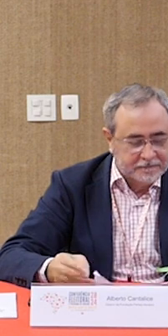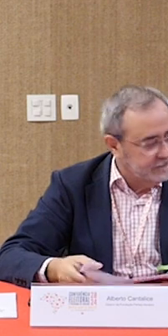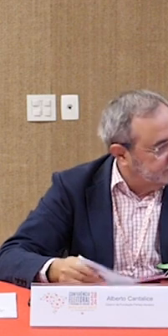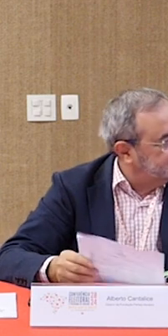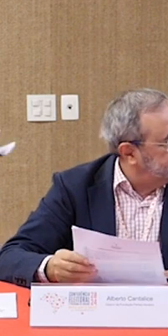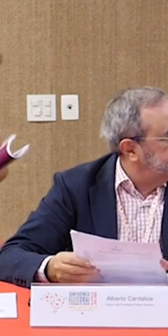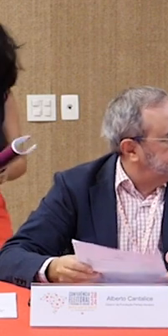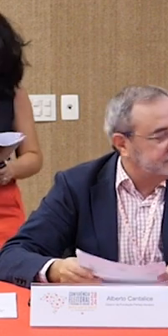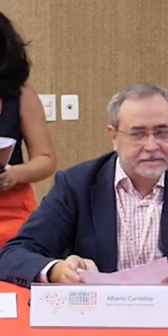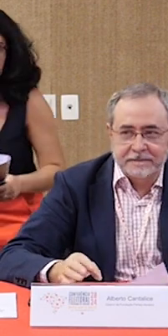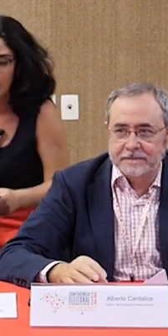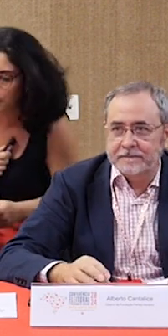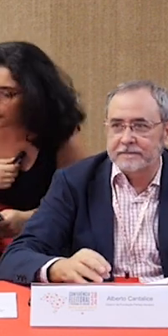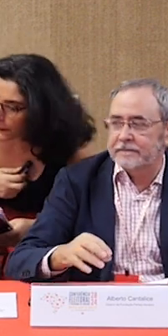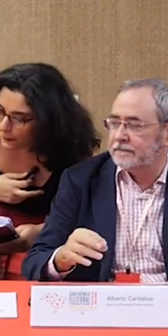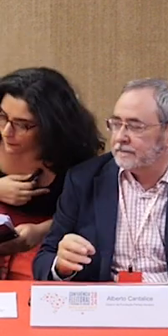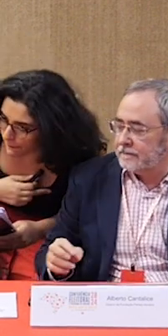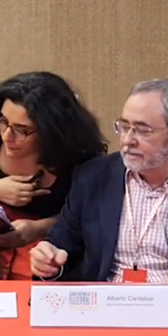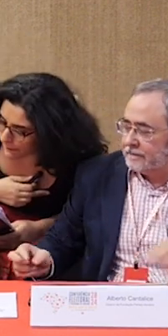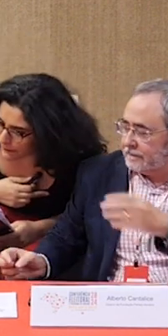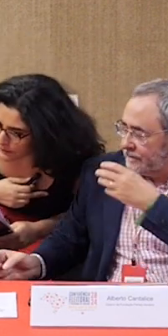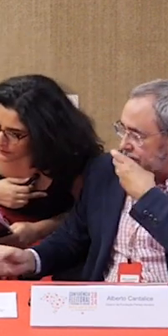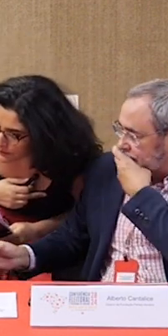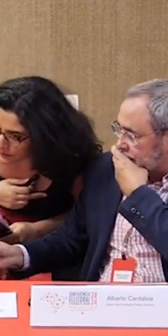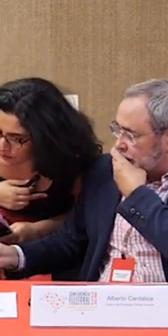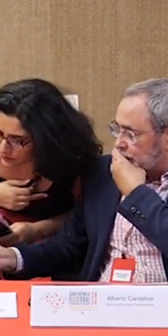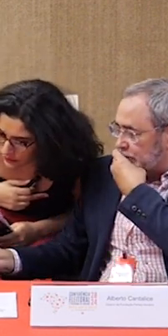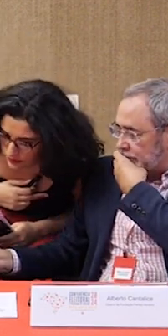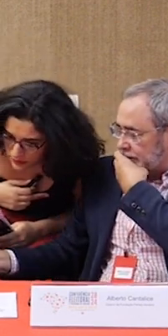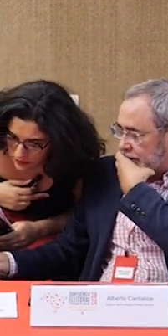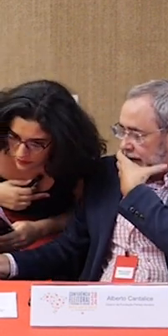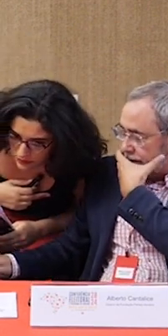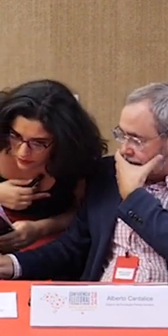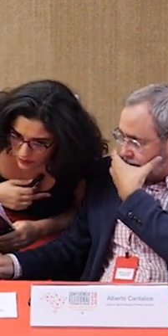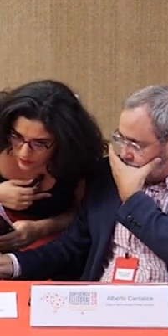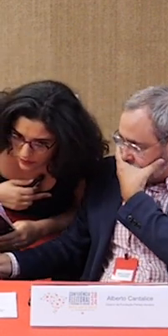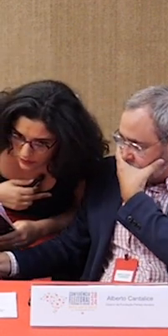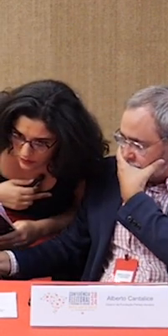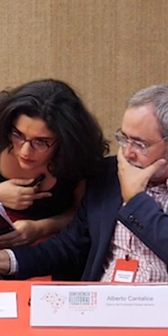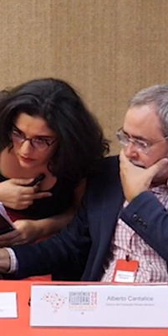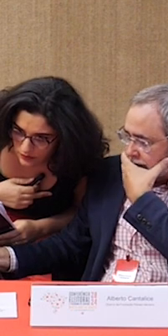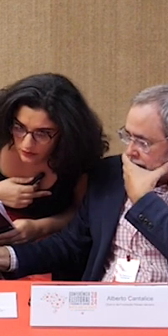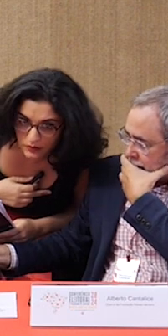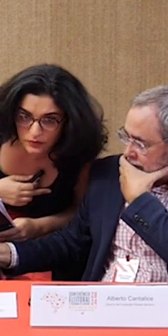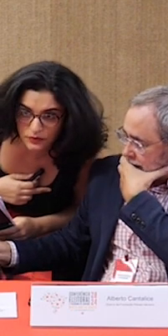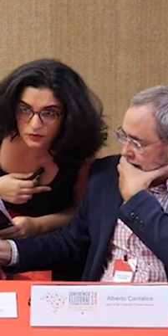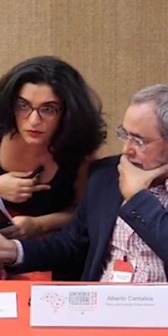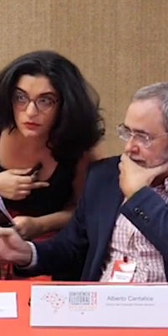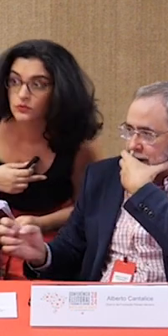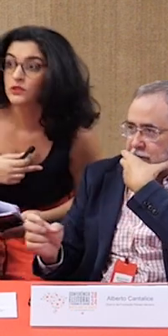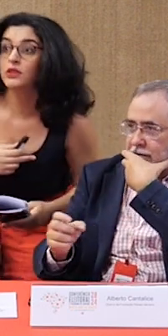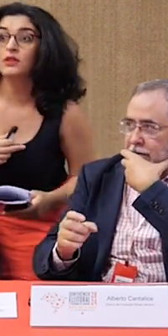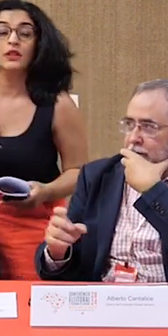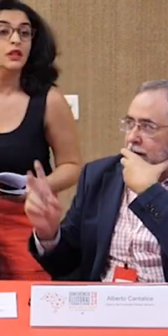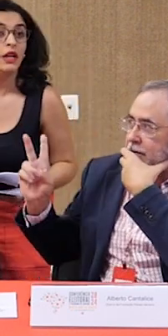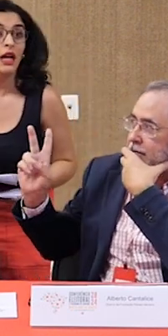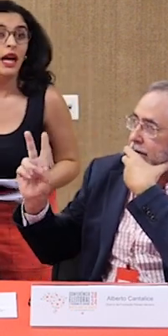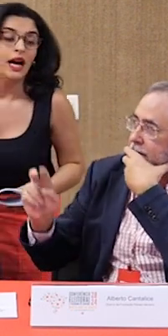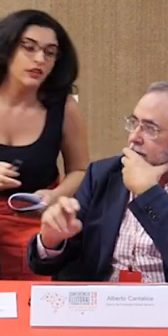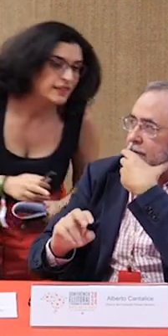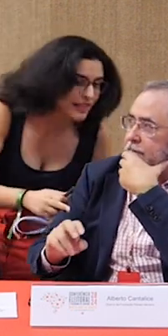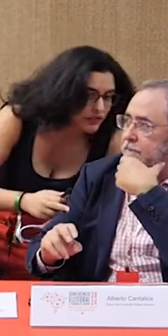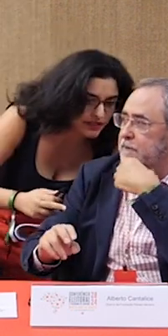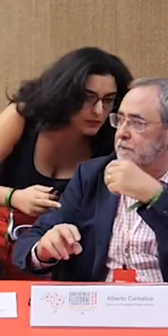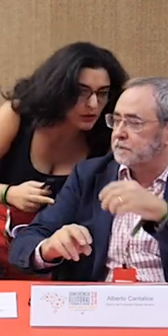longo de muito tempo, através de várias reuniões, levar o entendimento que esse debate é importante da segurança pública para os